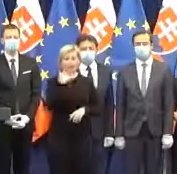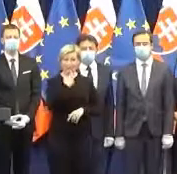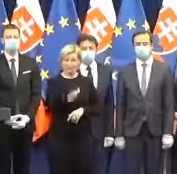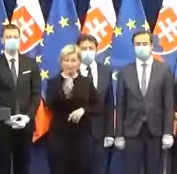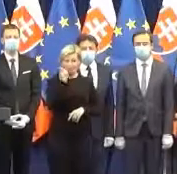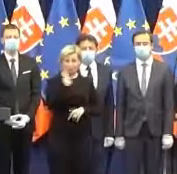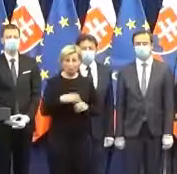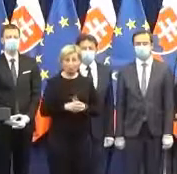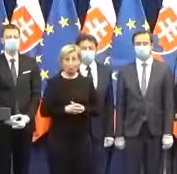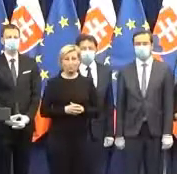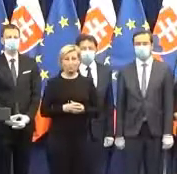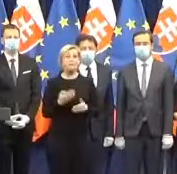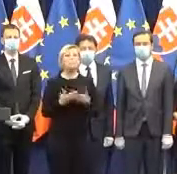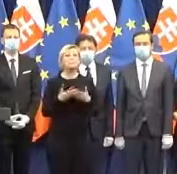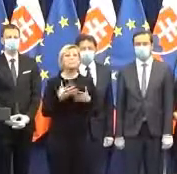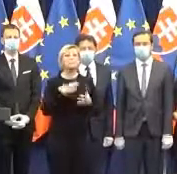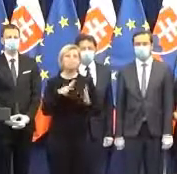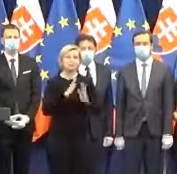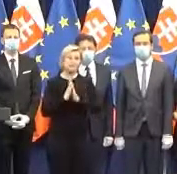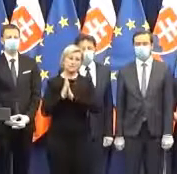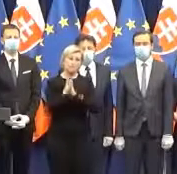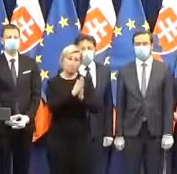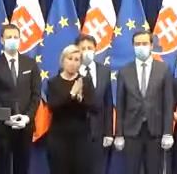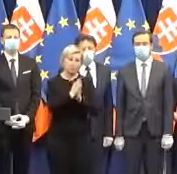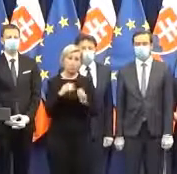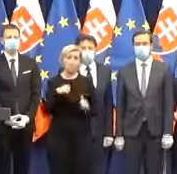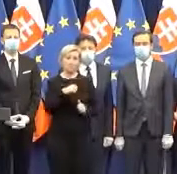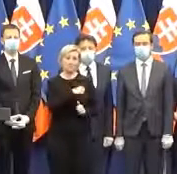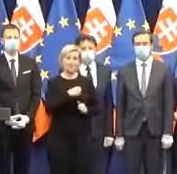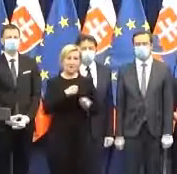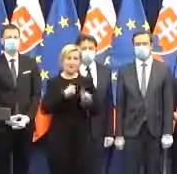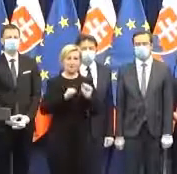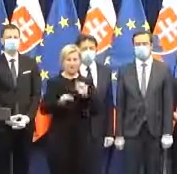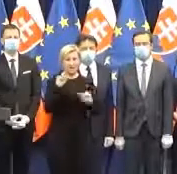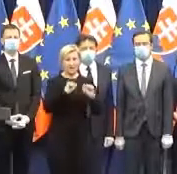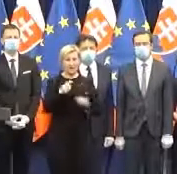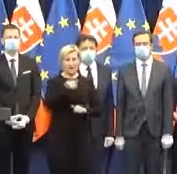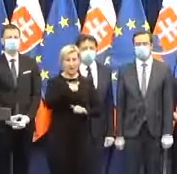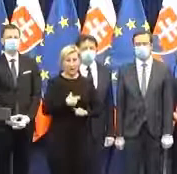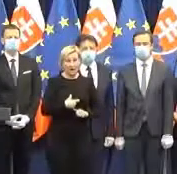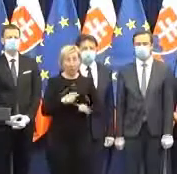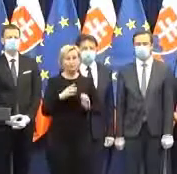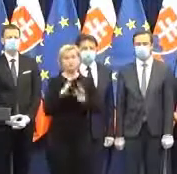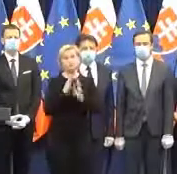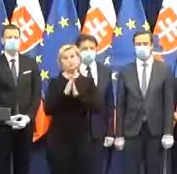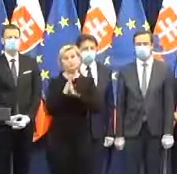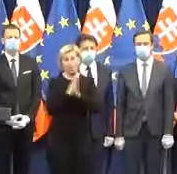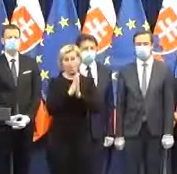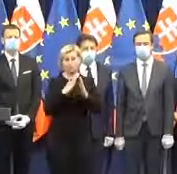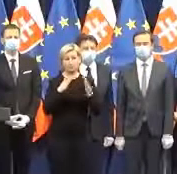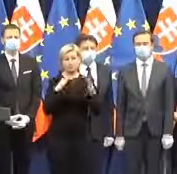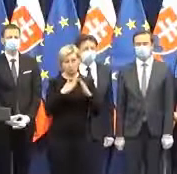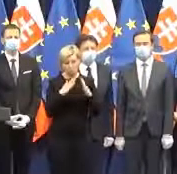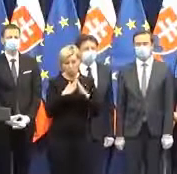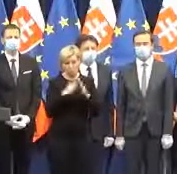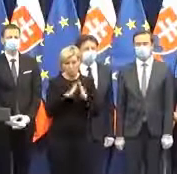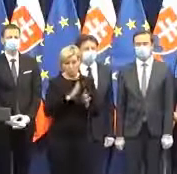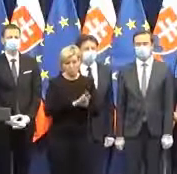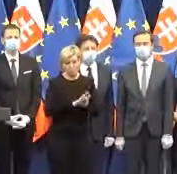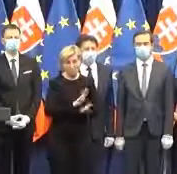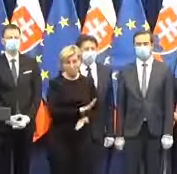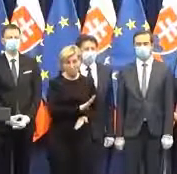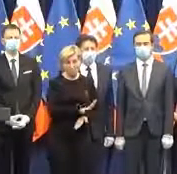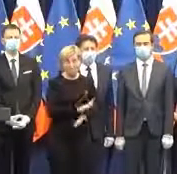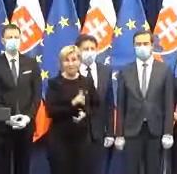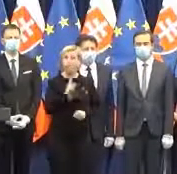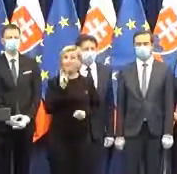takže chceli by sme ich poprosiť, aby samých seba chránili, aby zostali doma, aby keď nemusia, naozaj nevyhnutne nemusia,